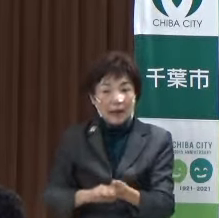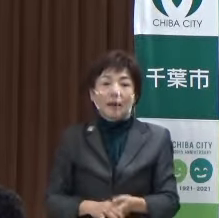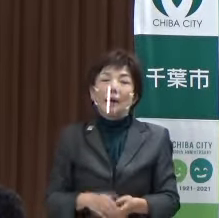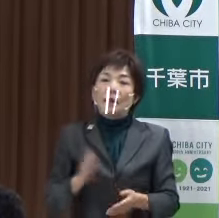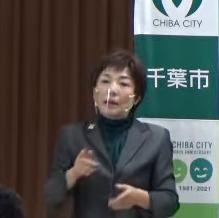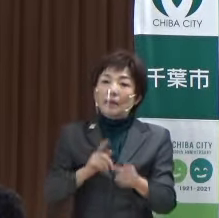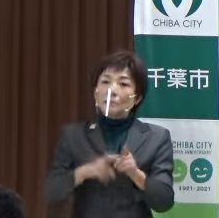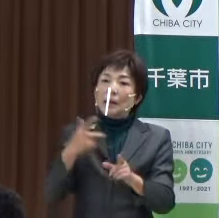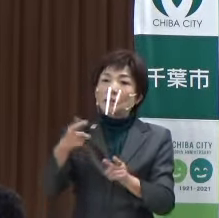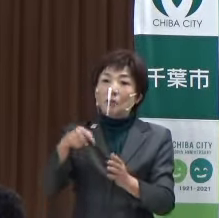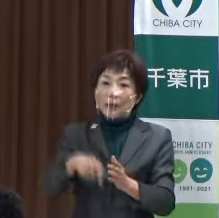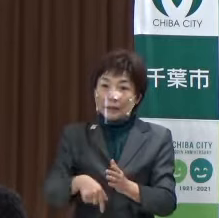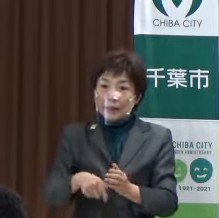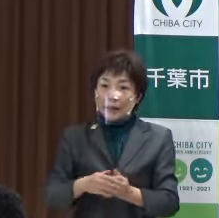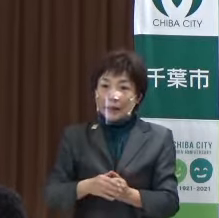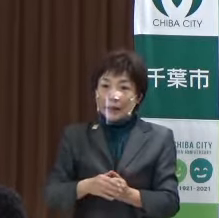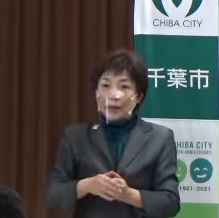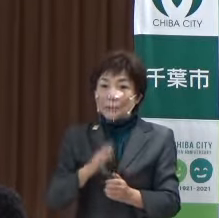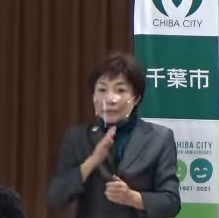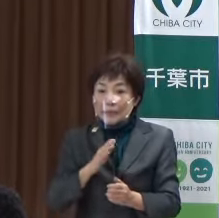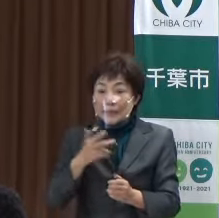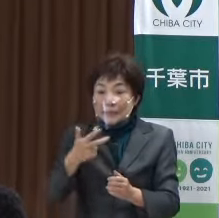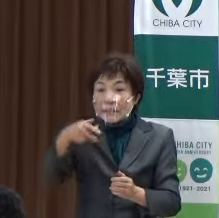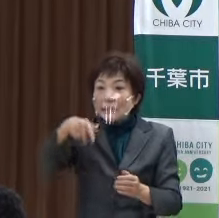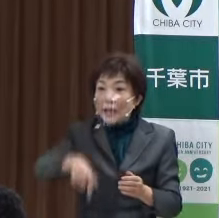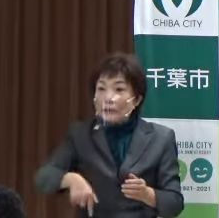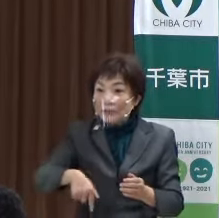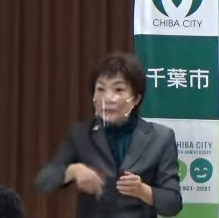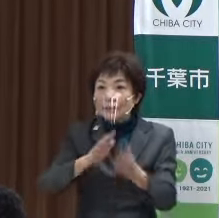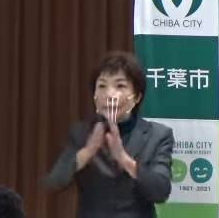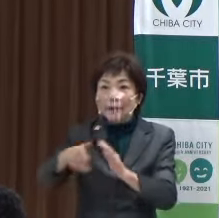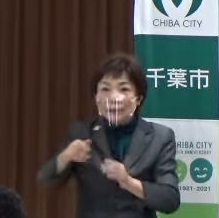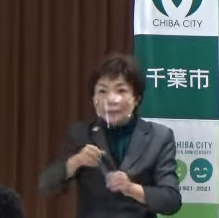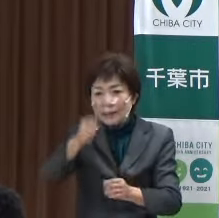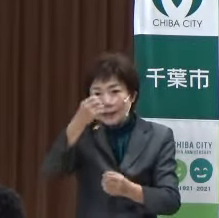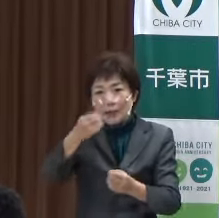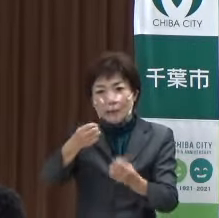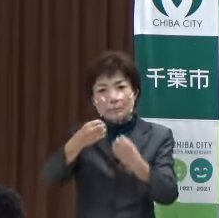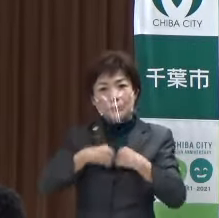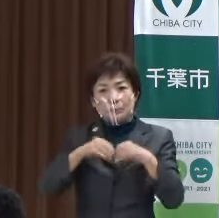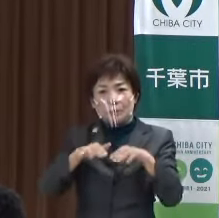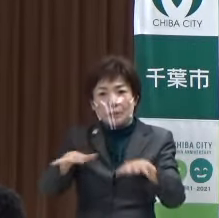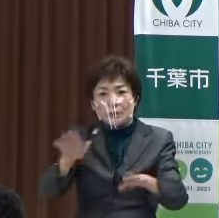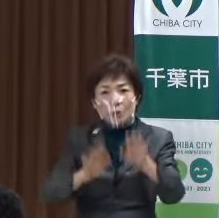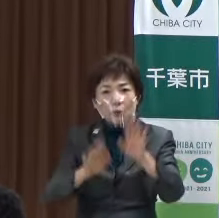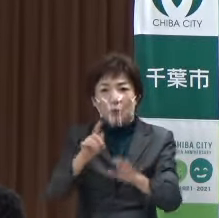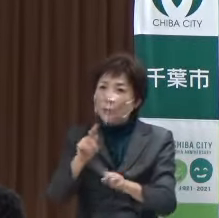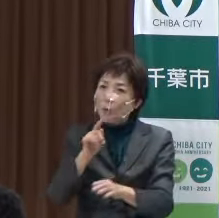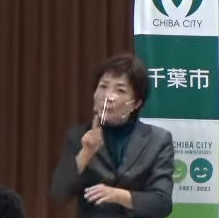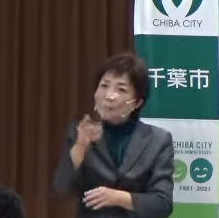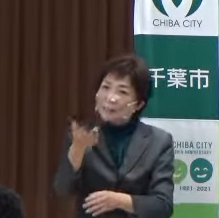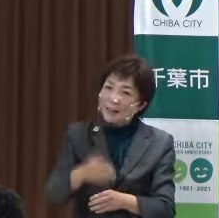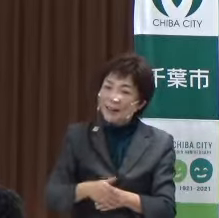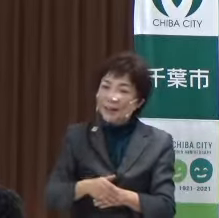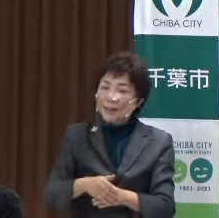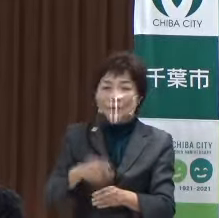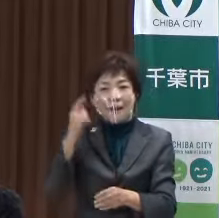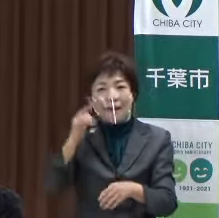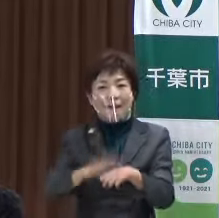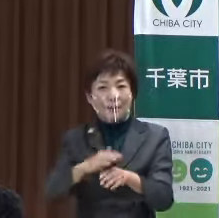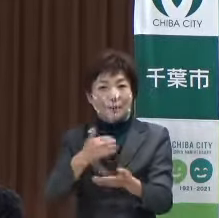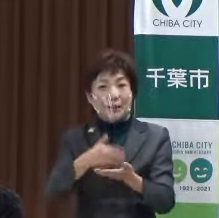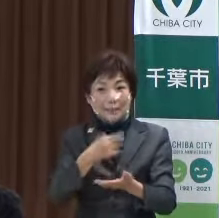今足元での市内ですとか県内の感染状況とどうご覧になってますかというところとですね、